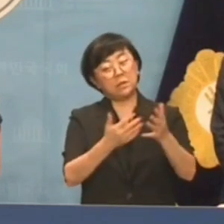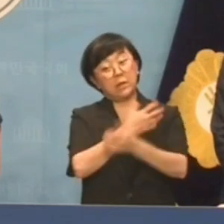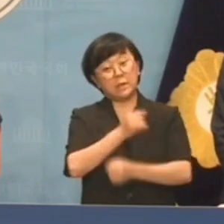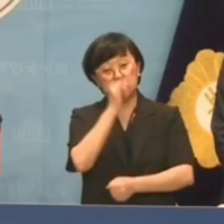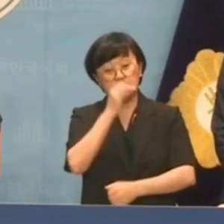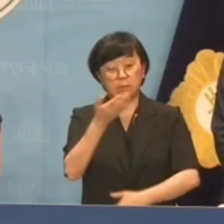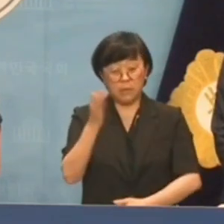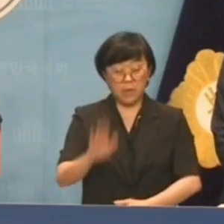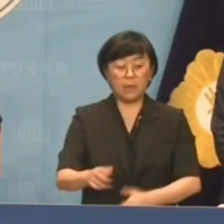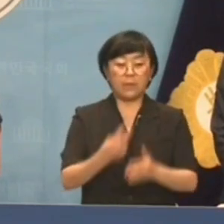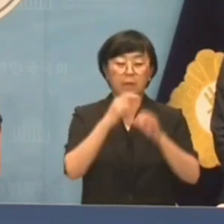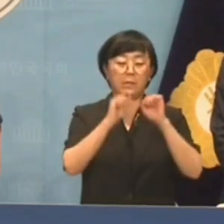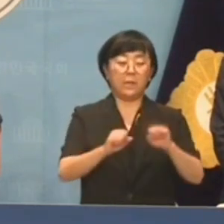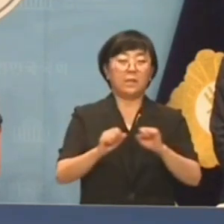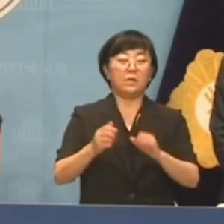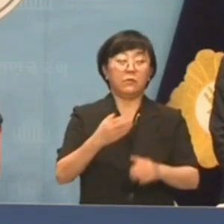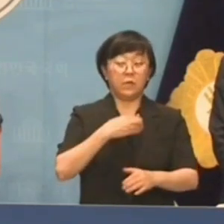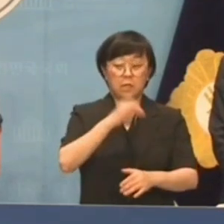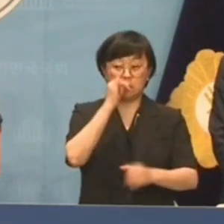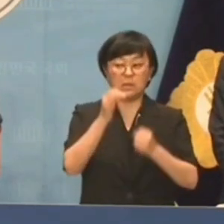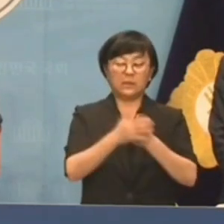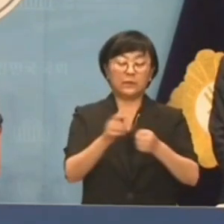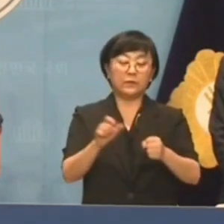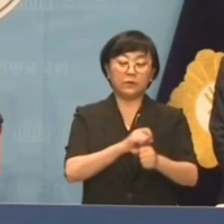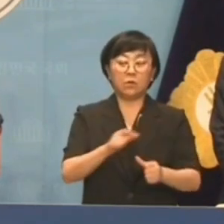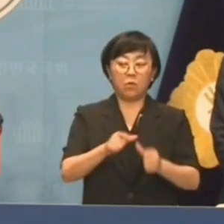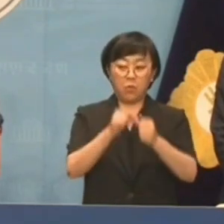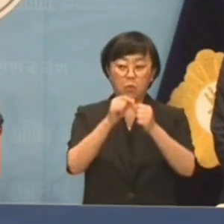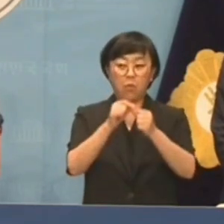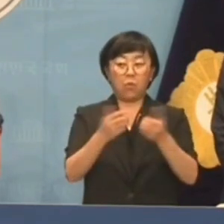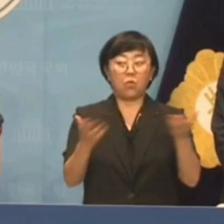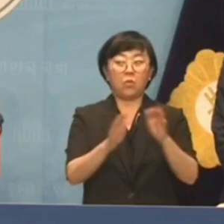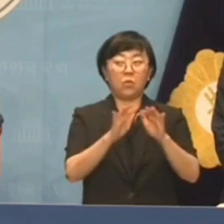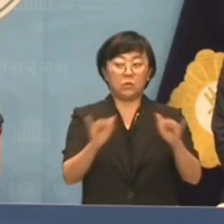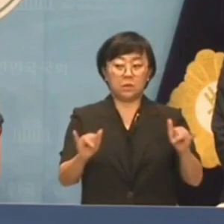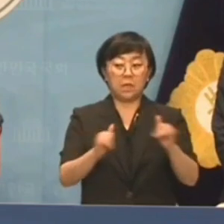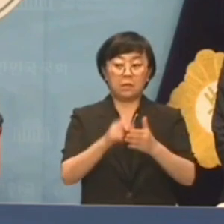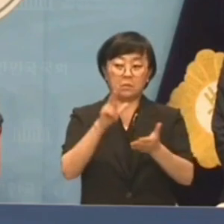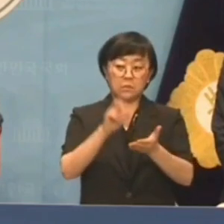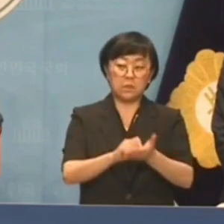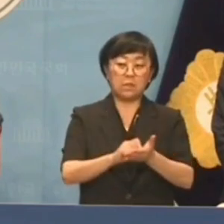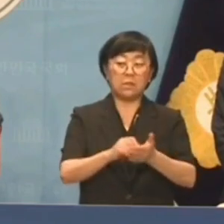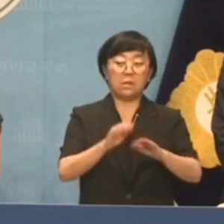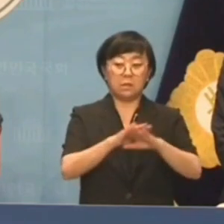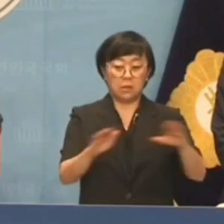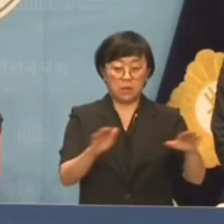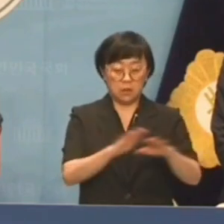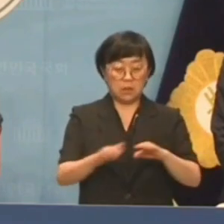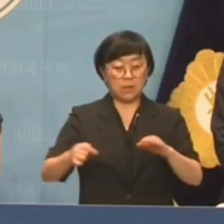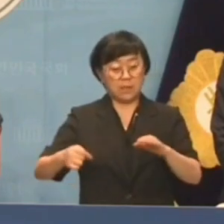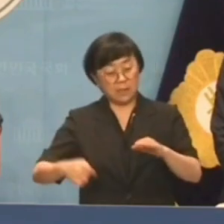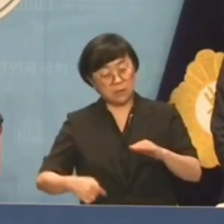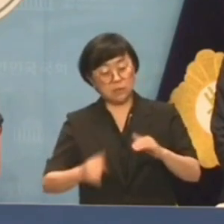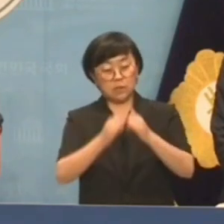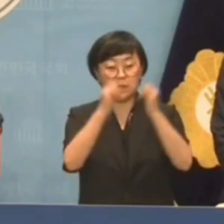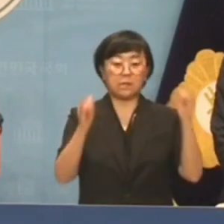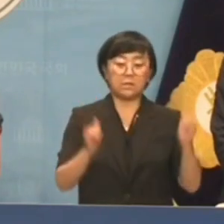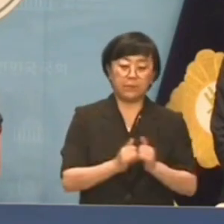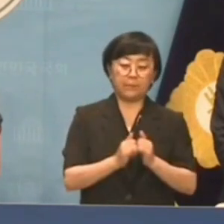하였으나 생존 위기에 처한 특근노동자 보호 문제를 해결해야 한다는 양심적인